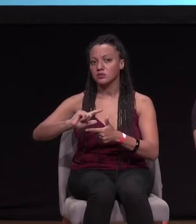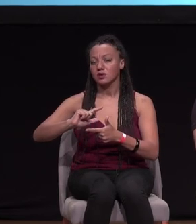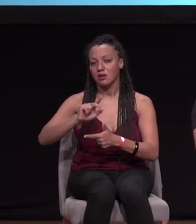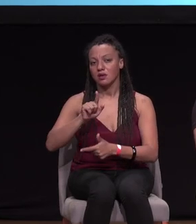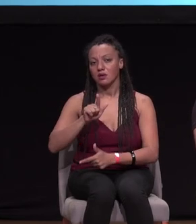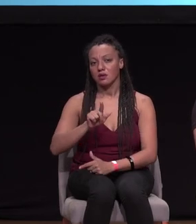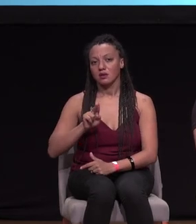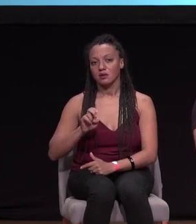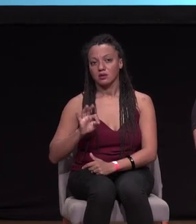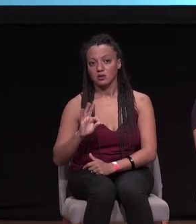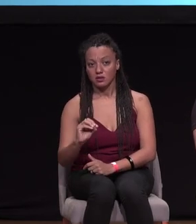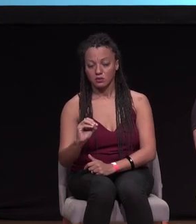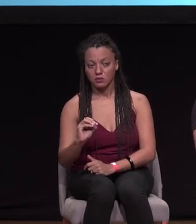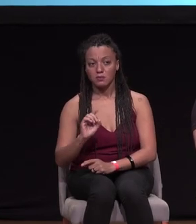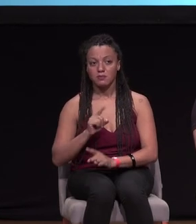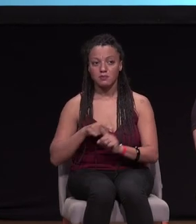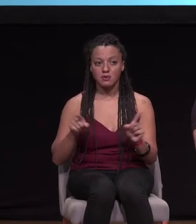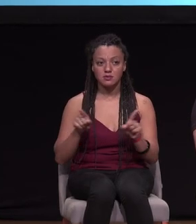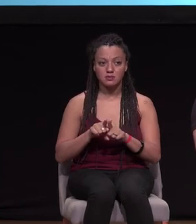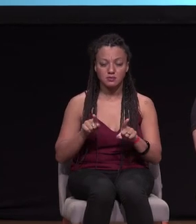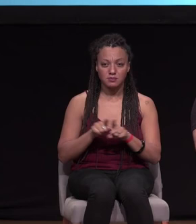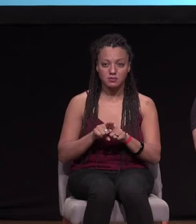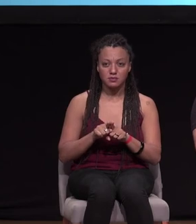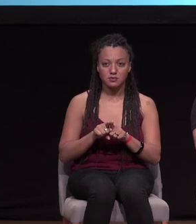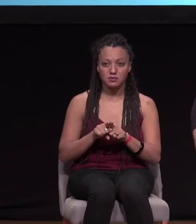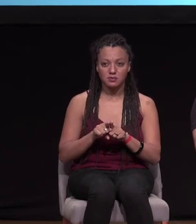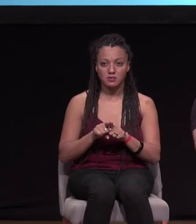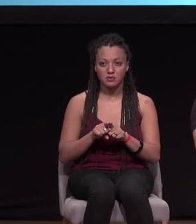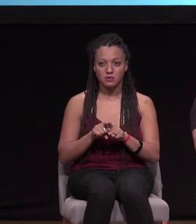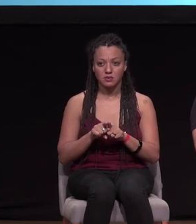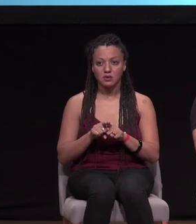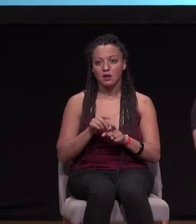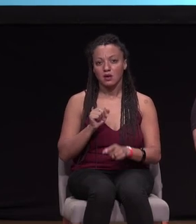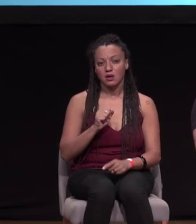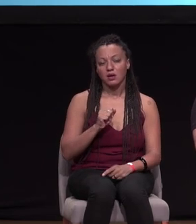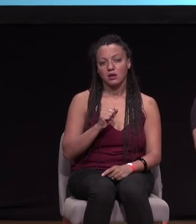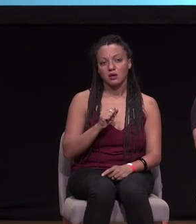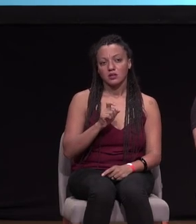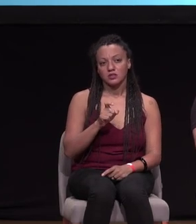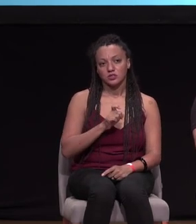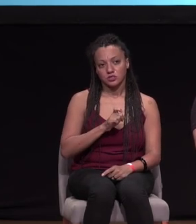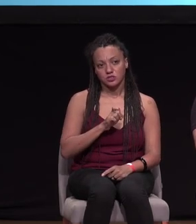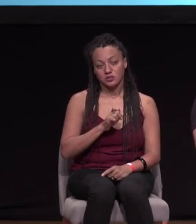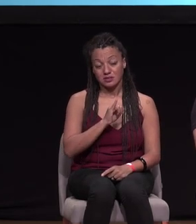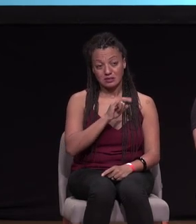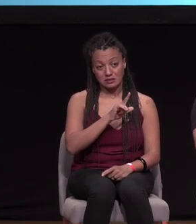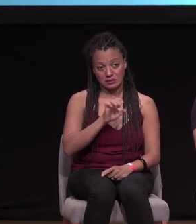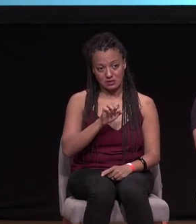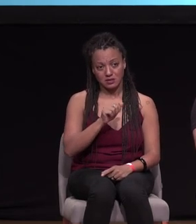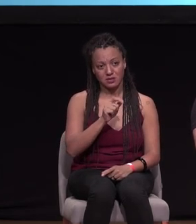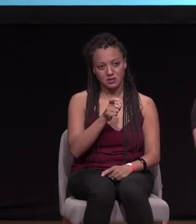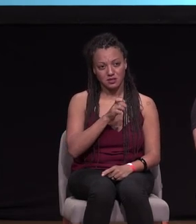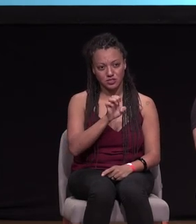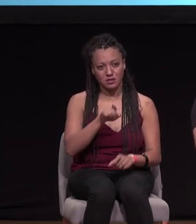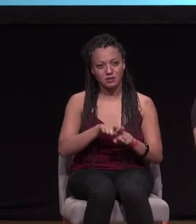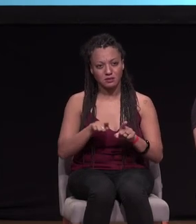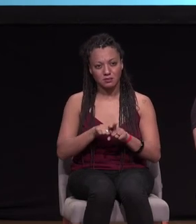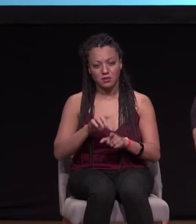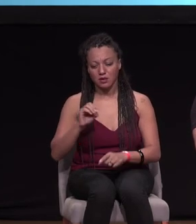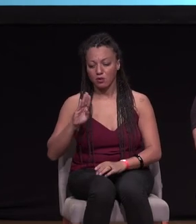né mas também é assim tudo ele é axé opofunjá esse segmento dos obás de xangô